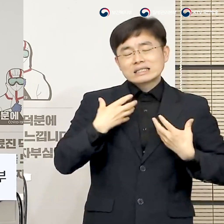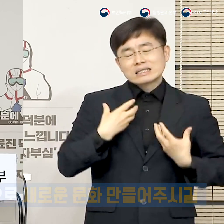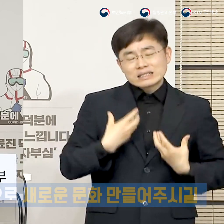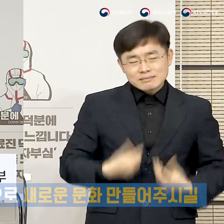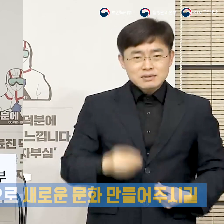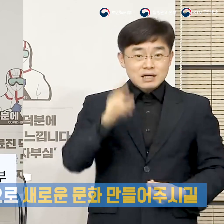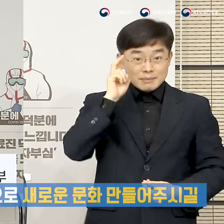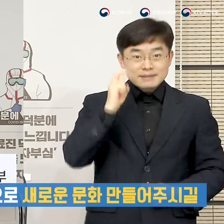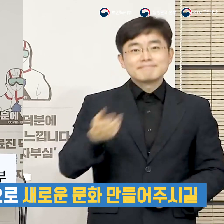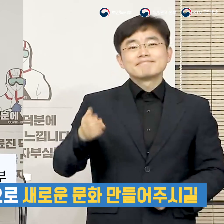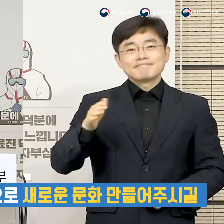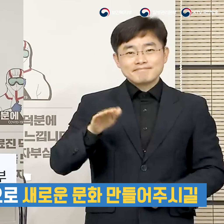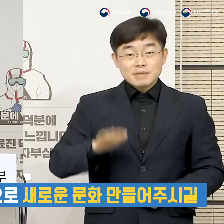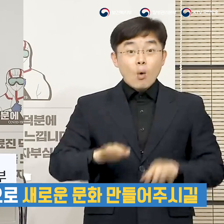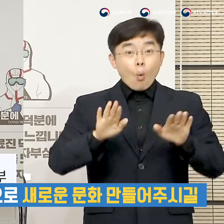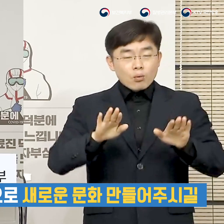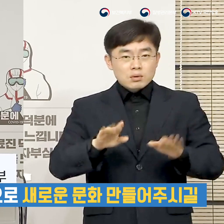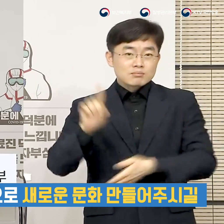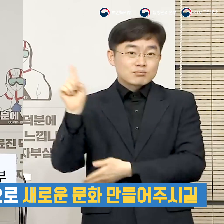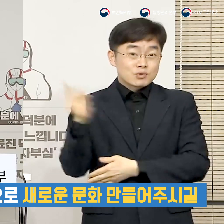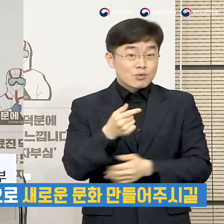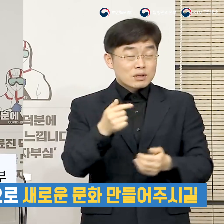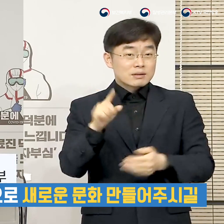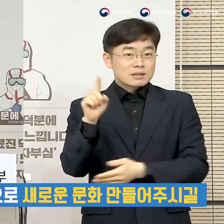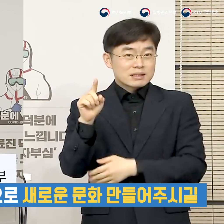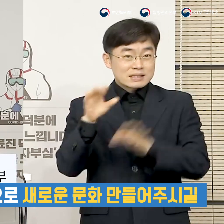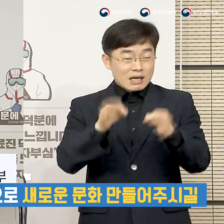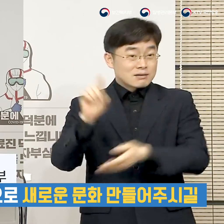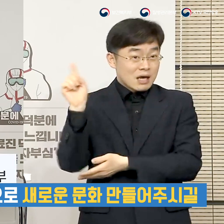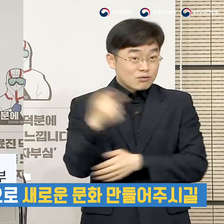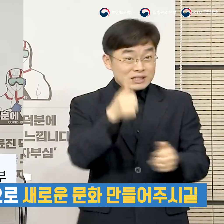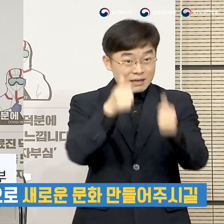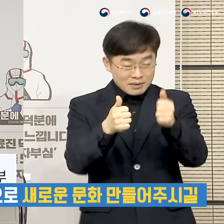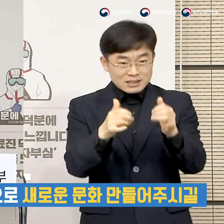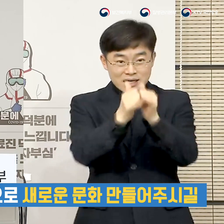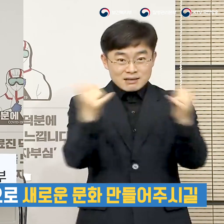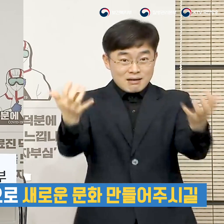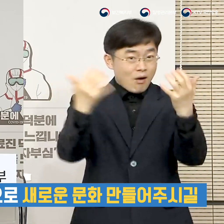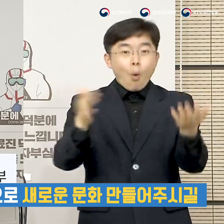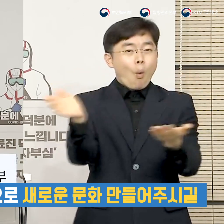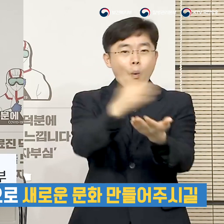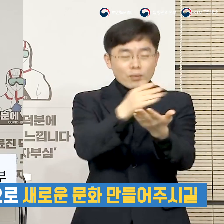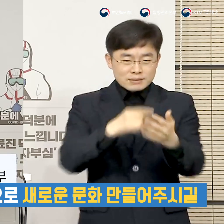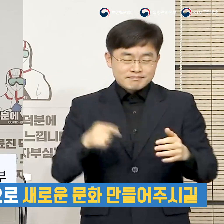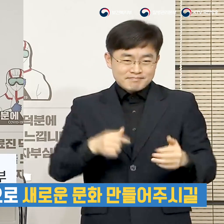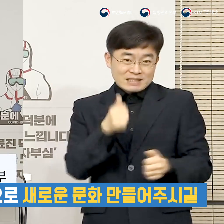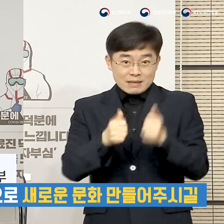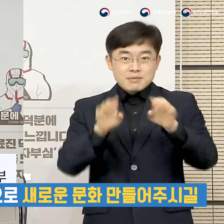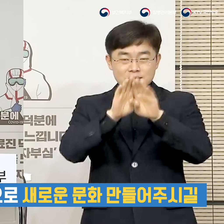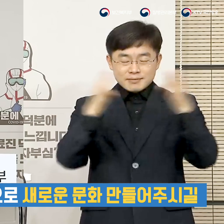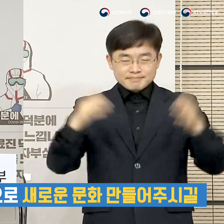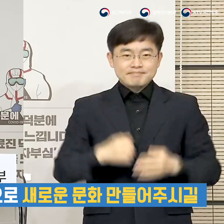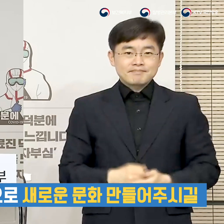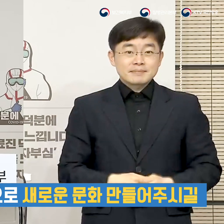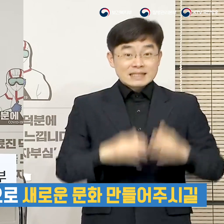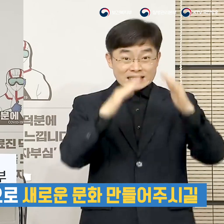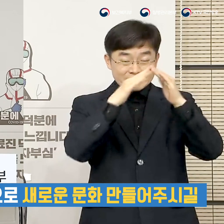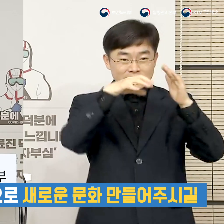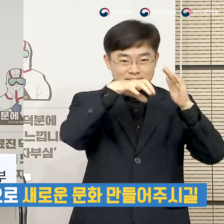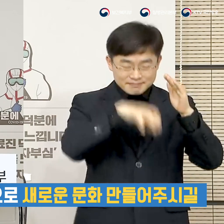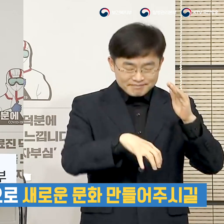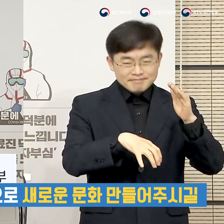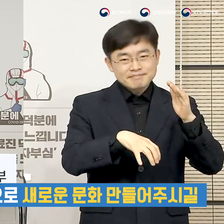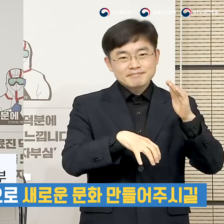있겠지만 오늘 프로야구가 무관중으로 개막되는 만큼 각 가정에서도 가족 간의 마음속